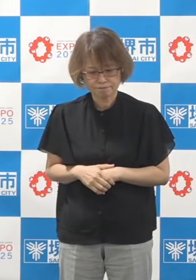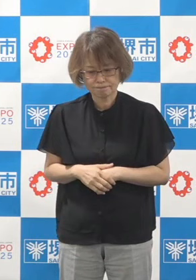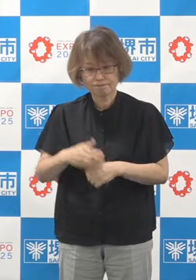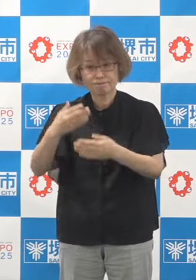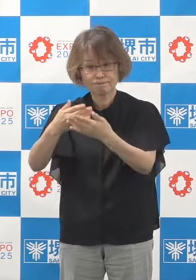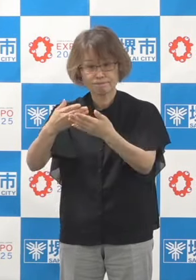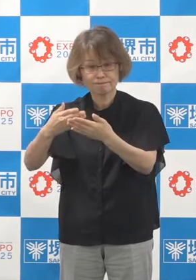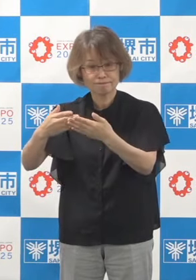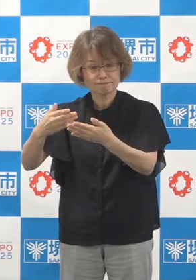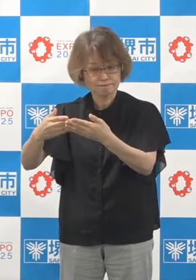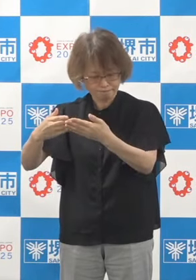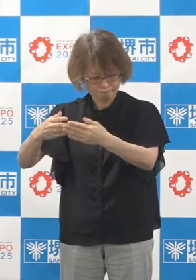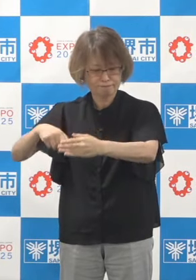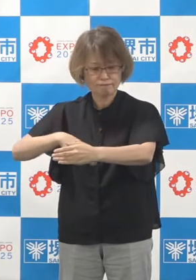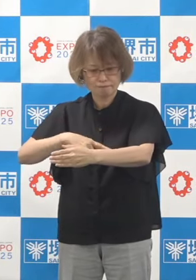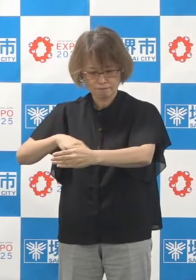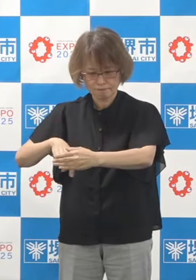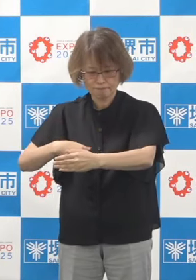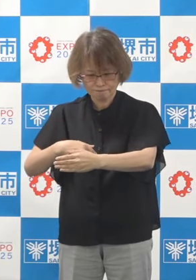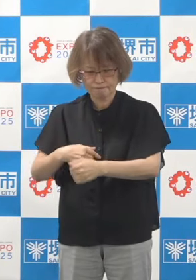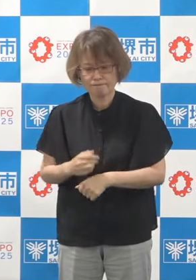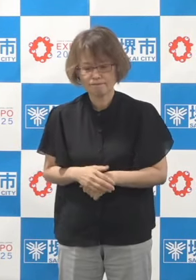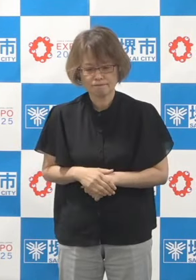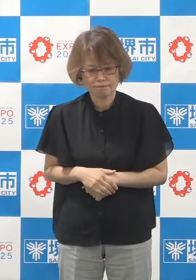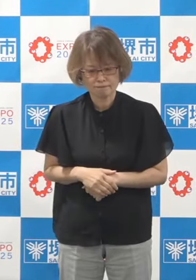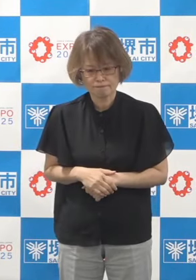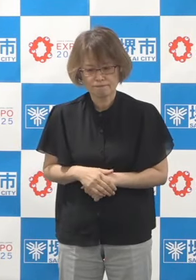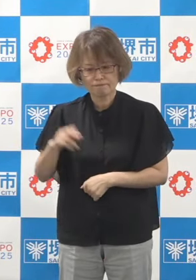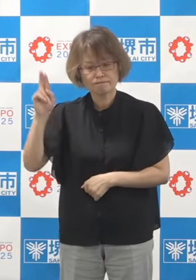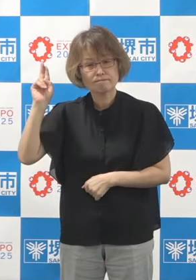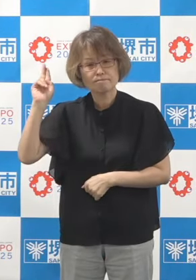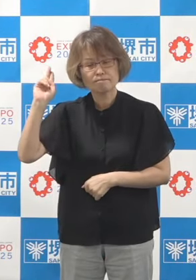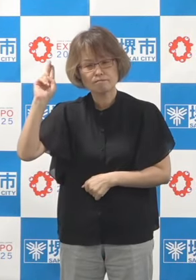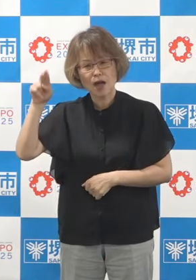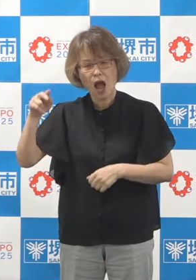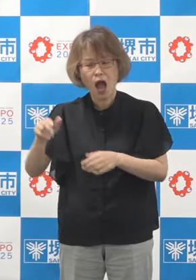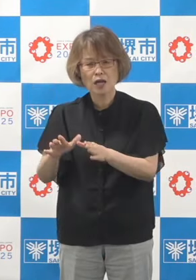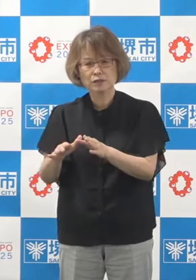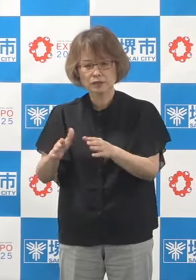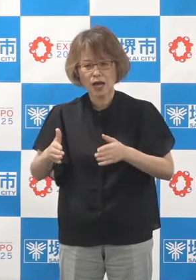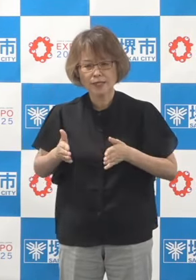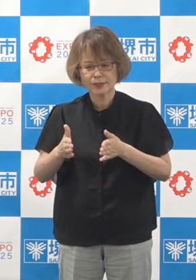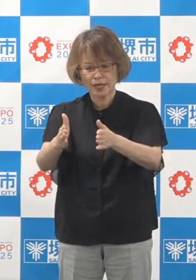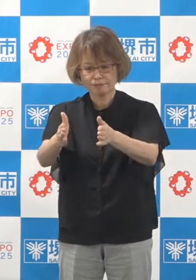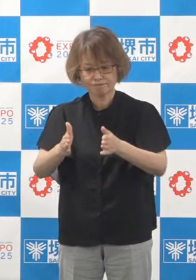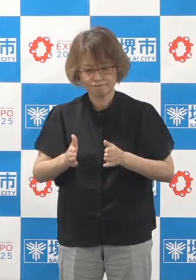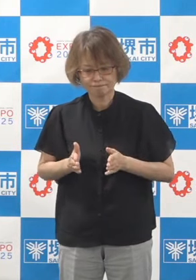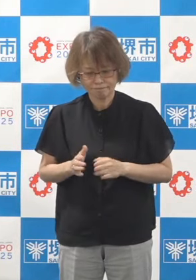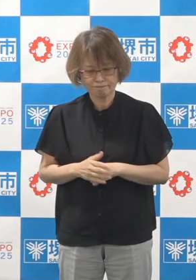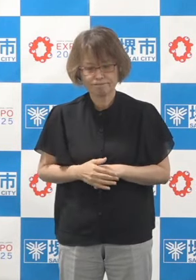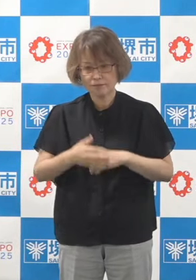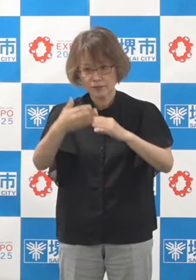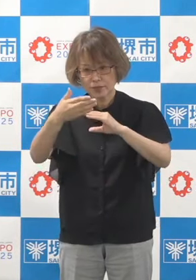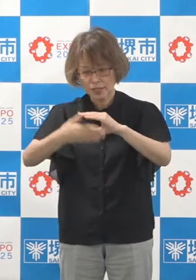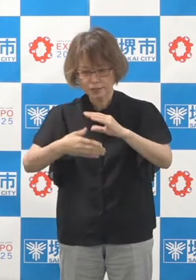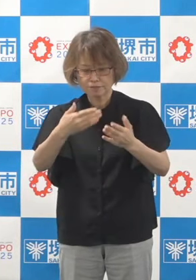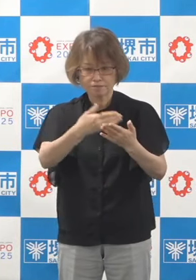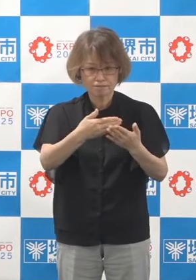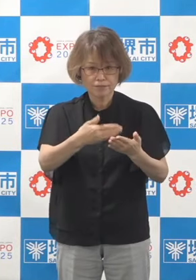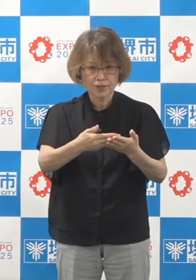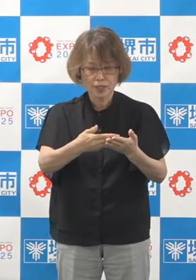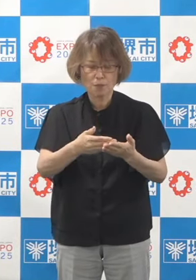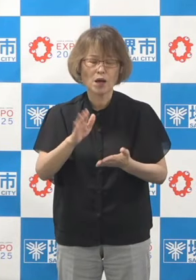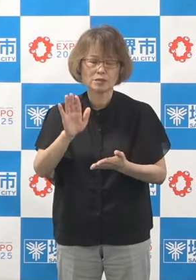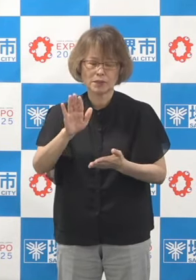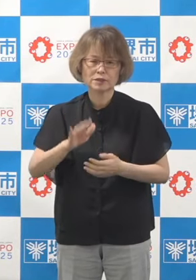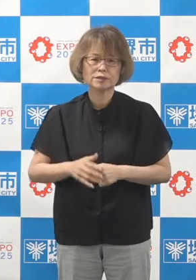た内容ですかね、半壊戦でしょうか。このような写真や絵も残っ